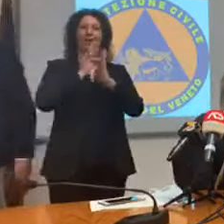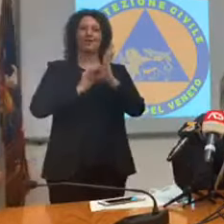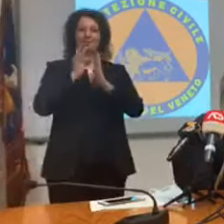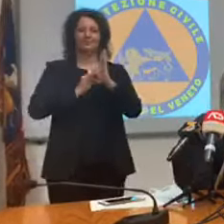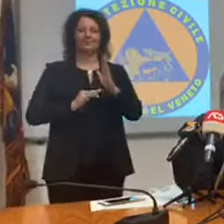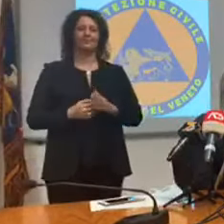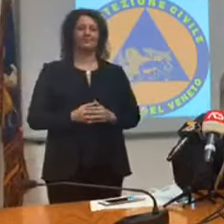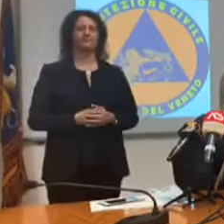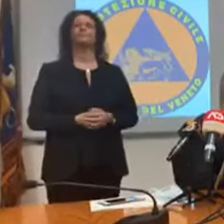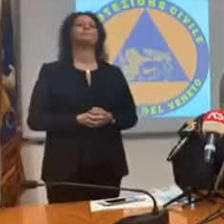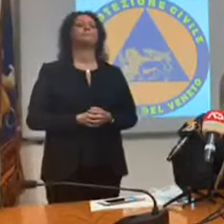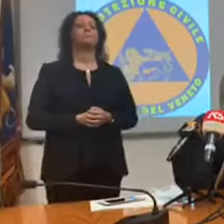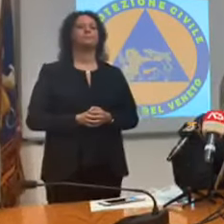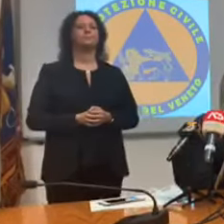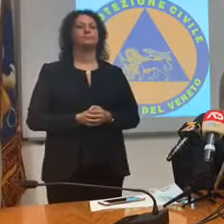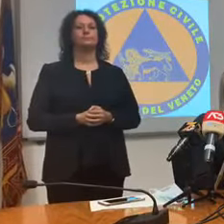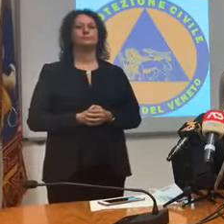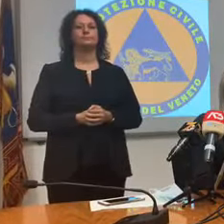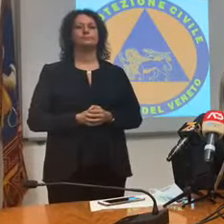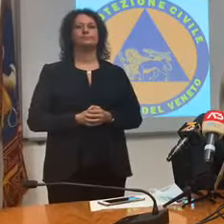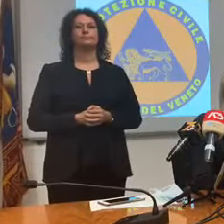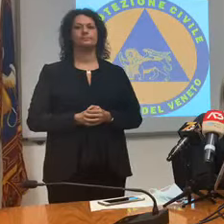ad ogni singola azienda sanitaria.